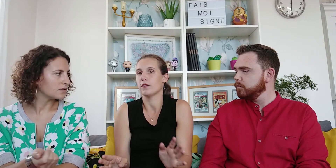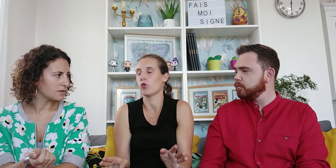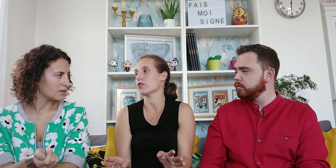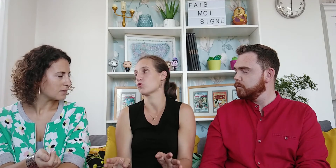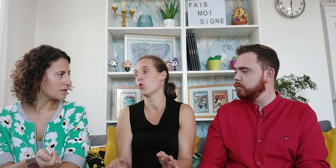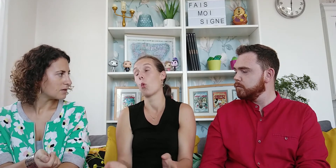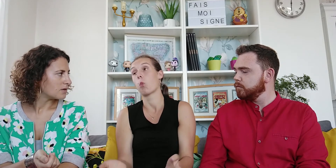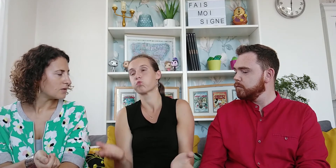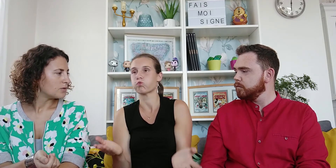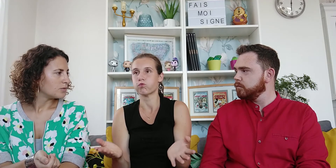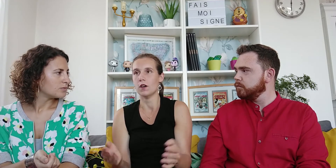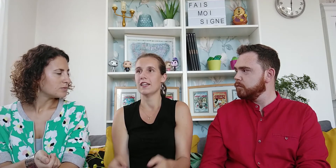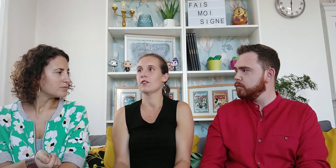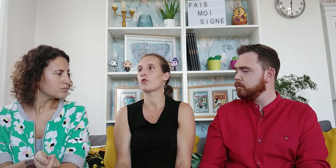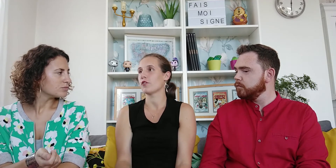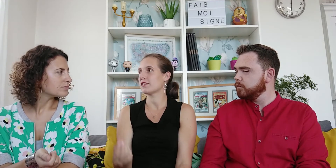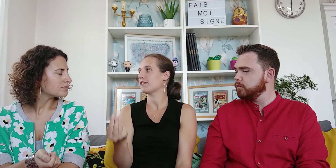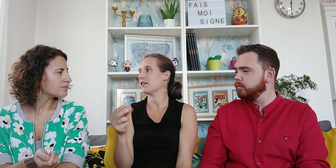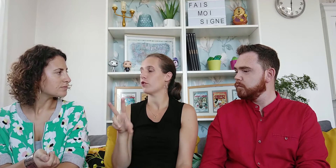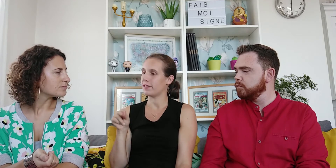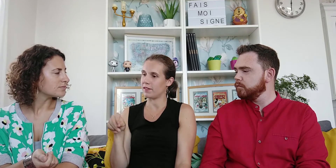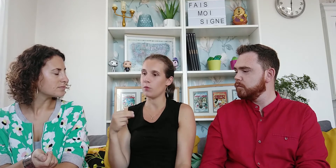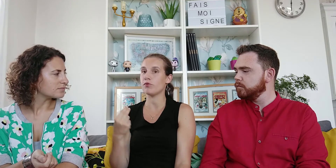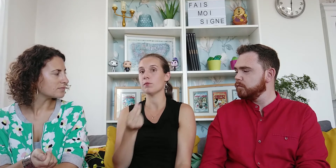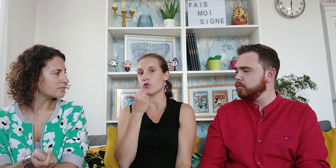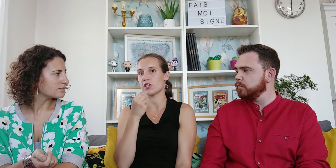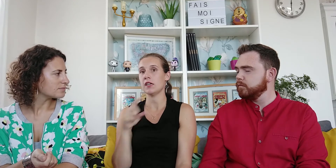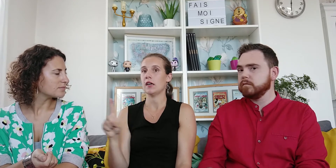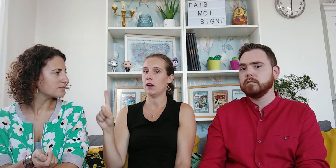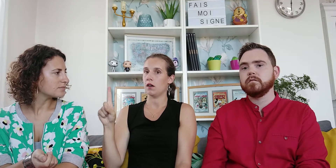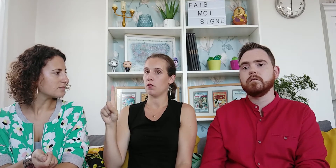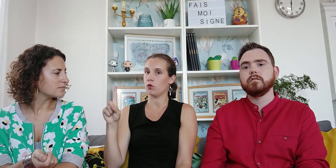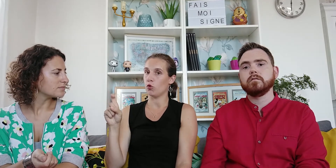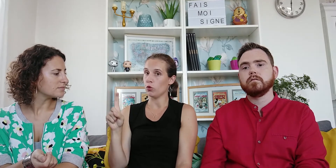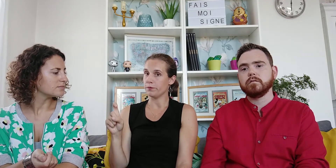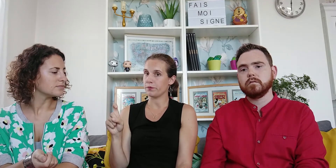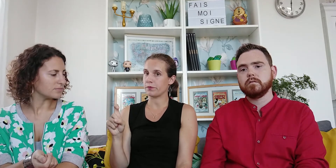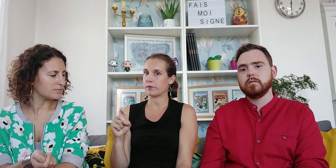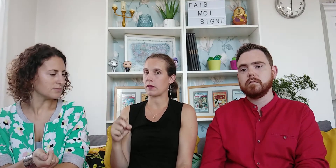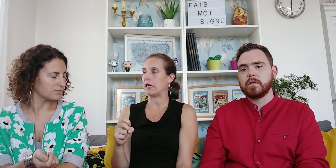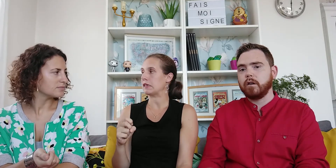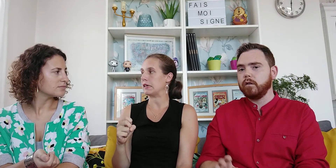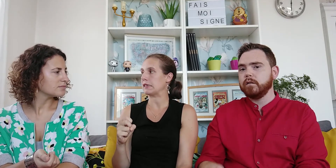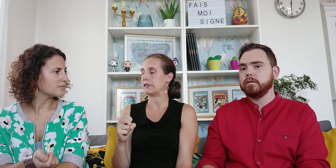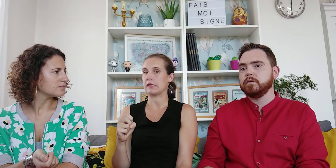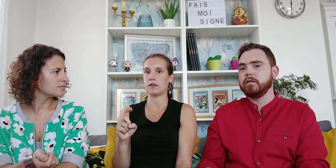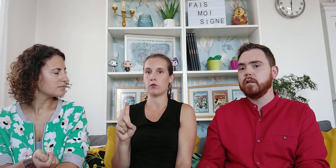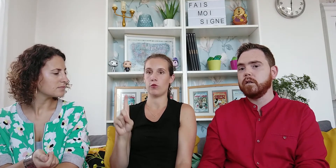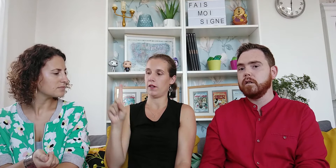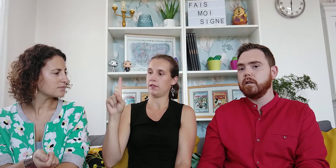le reste... Donc, ça a été tété, puis manger, de l'eau. Et de l'eau, voilà. On